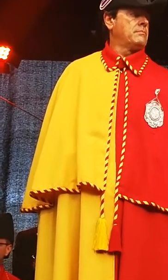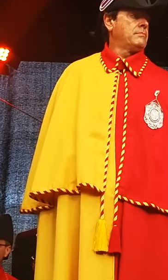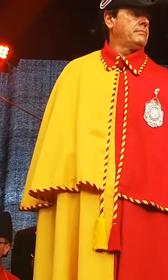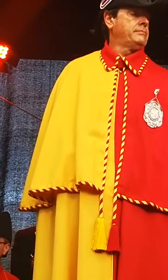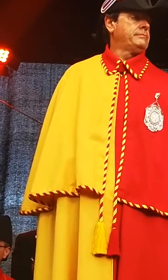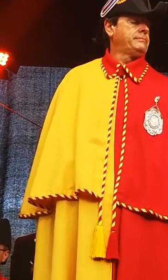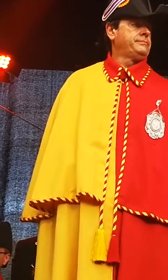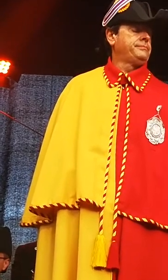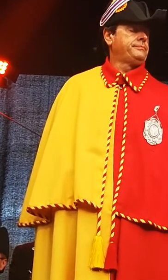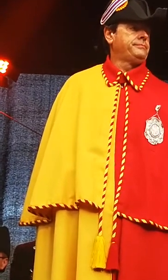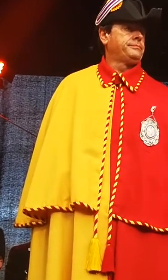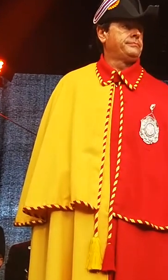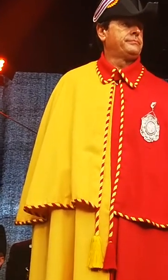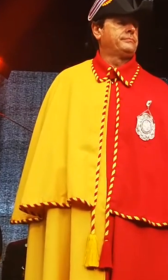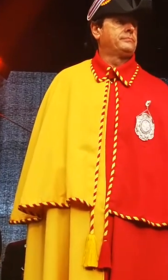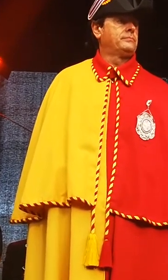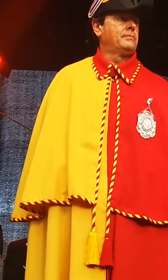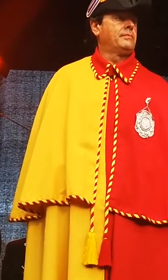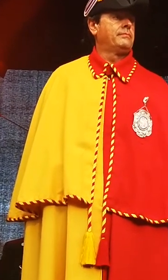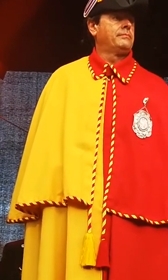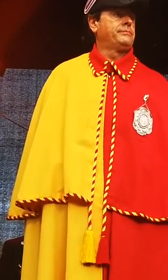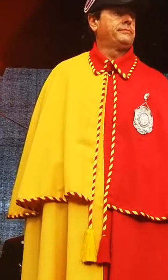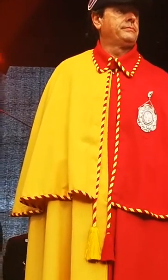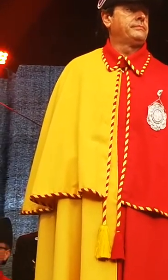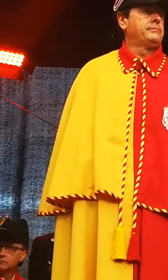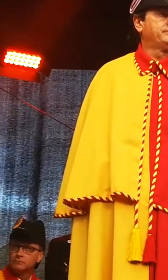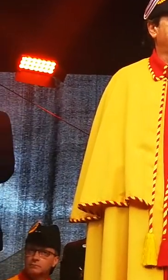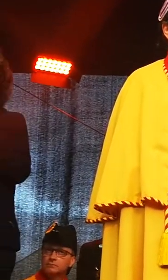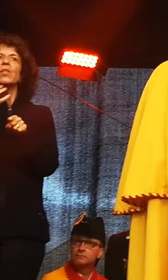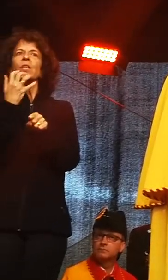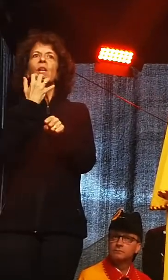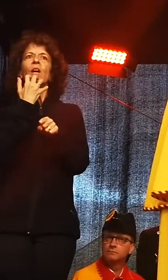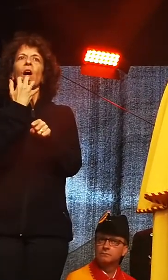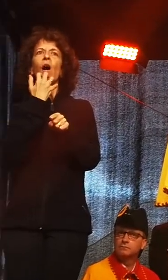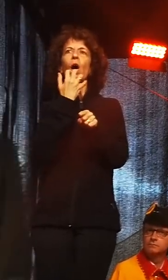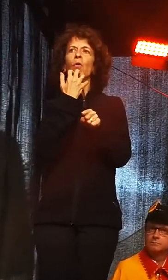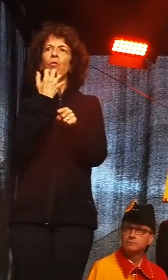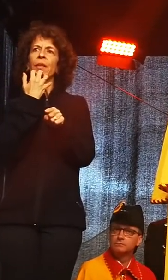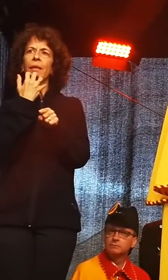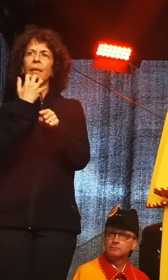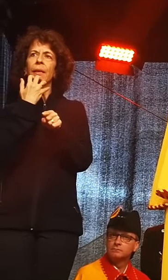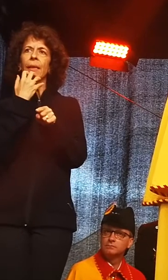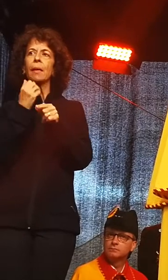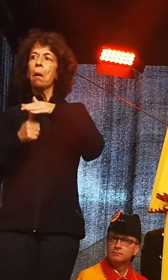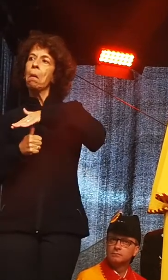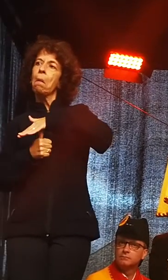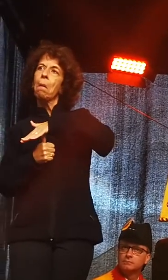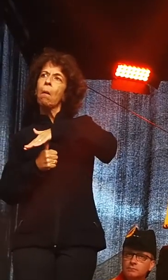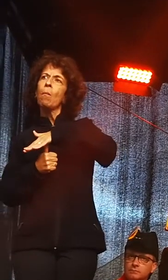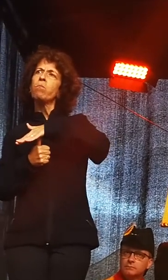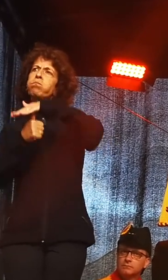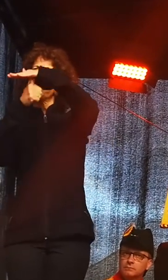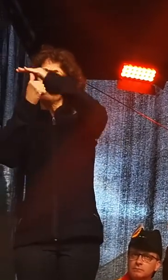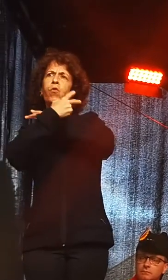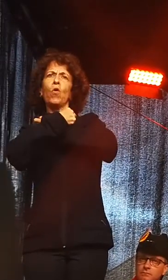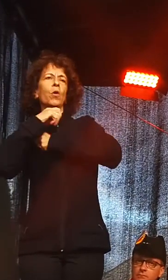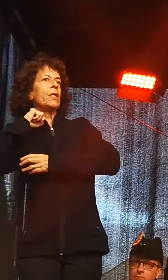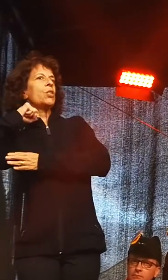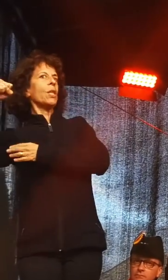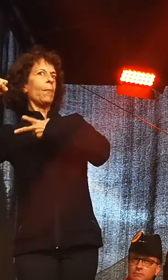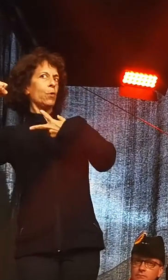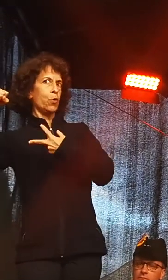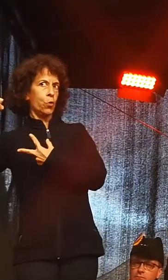valeurs. C'est également un désir de réduire la dépendance face à une autorité très éloignée qui était